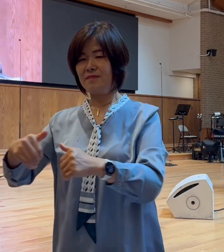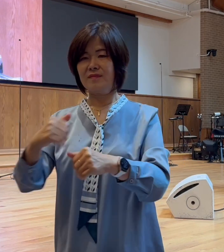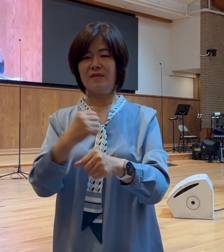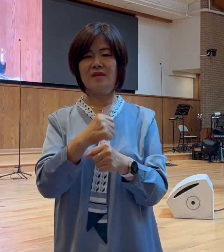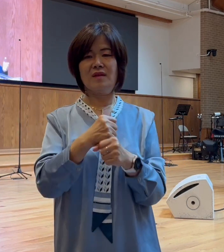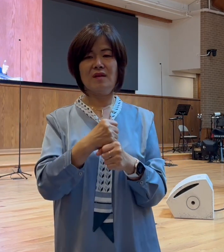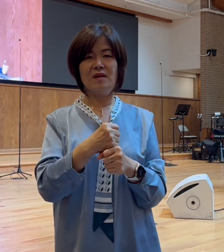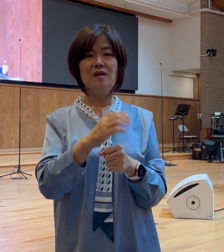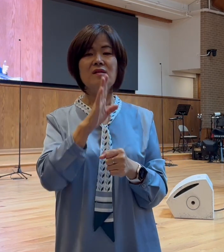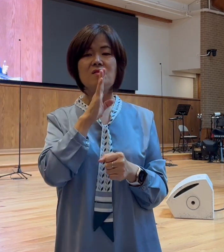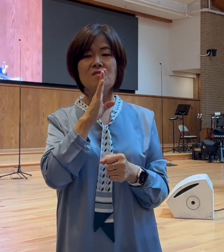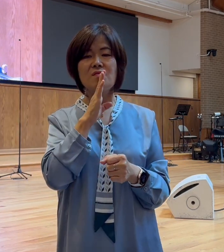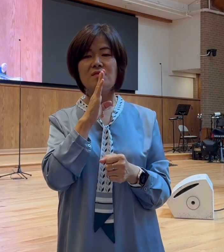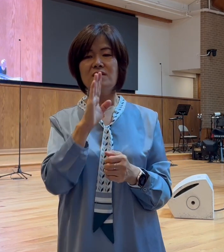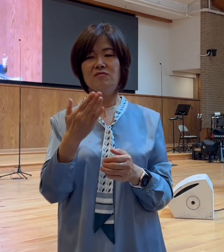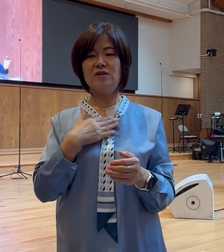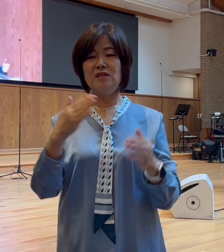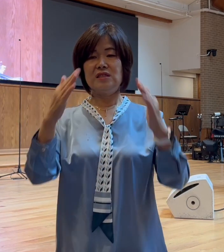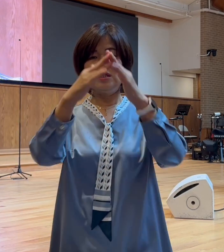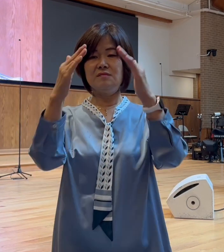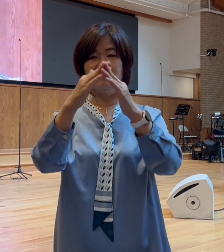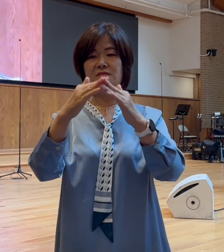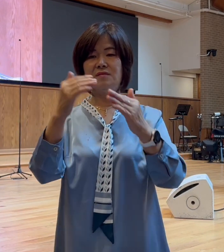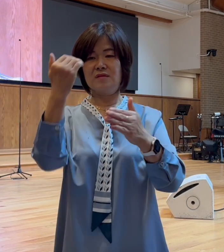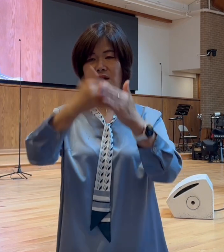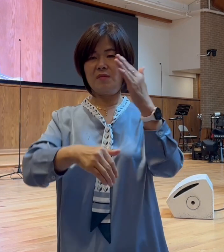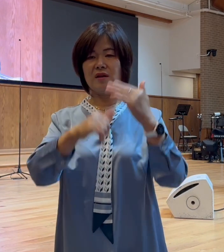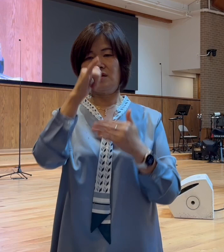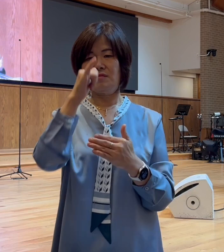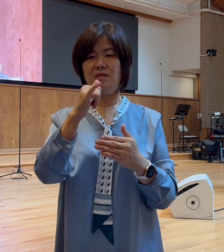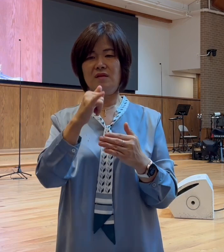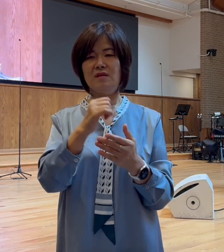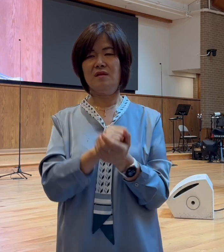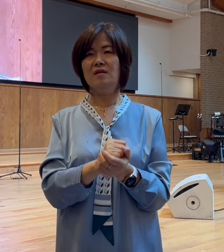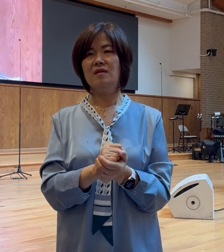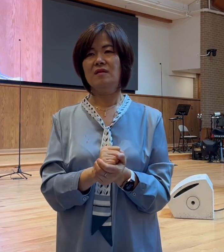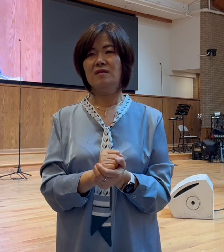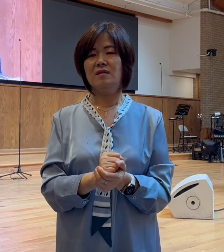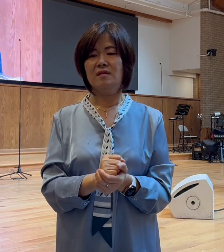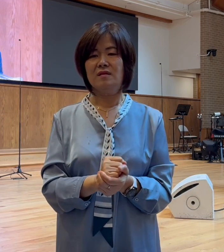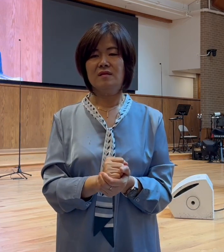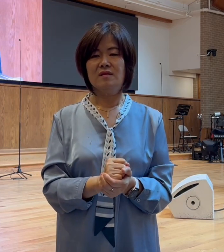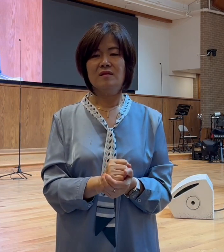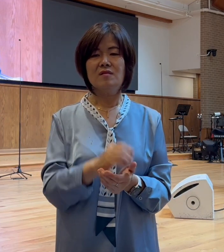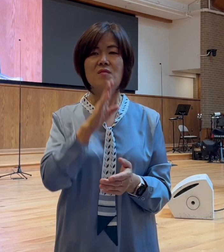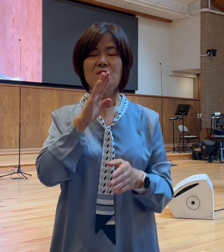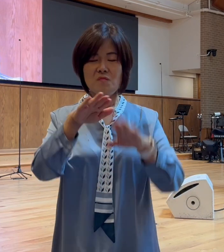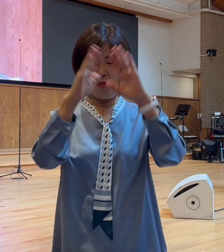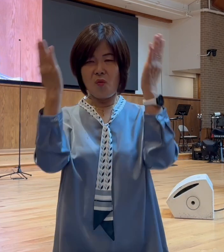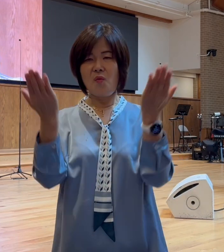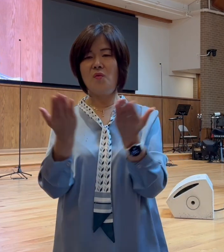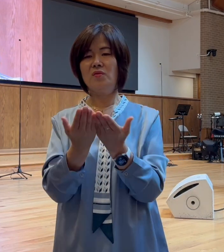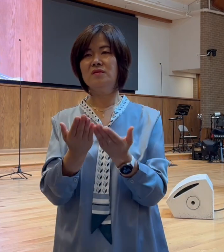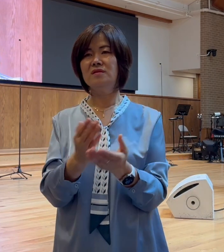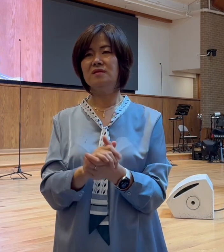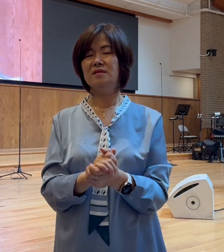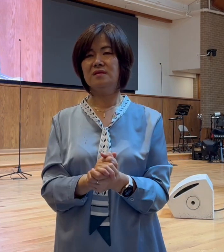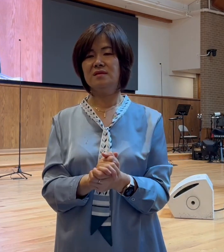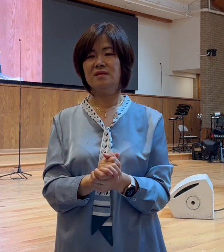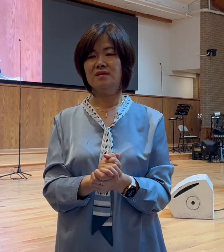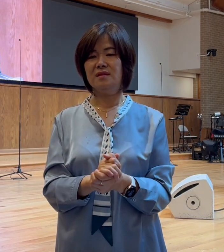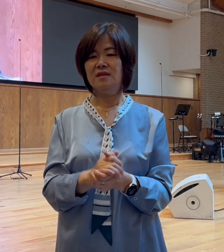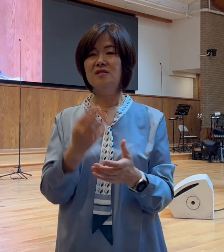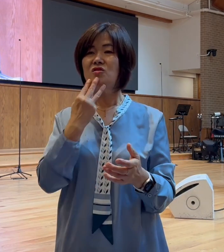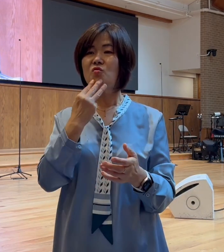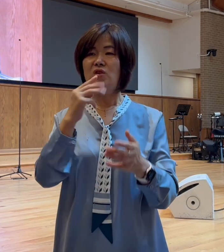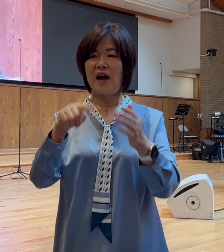철거되고 그냥 그대로 저희 집은 그냥 남아 있었어요. 더 허름한 상태로 모든 그 서울